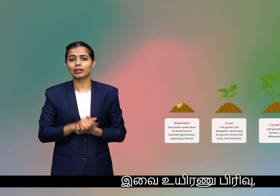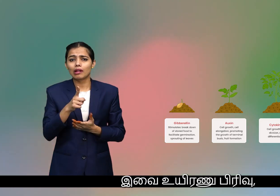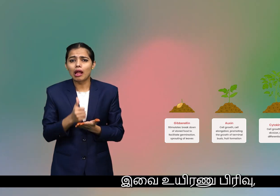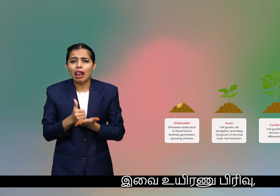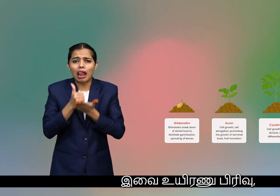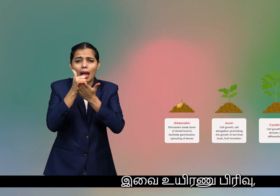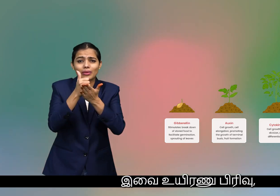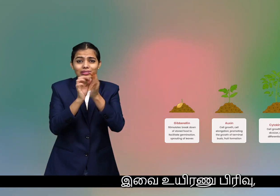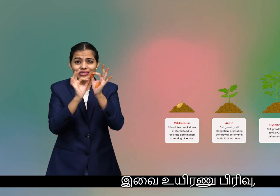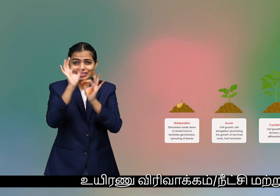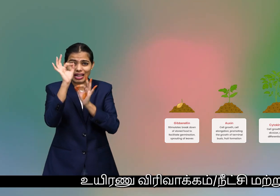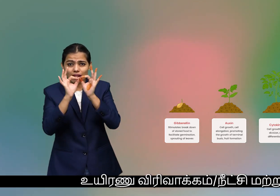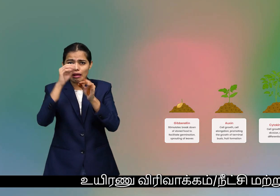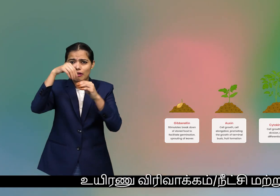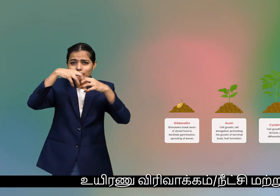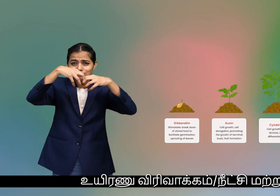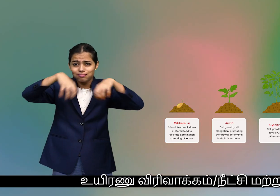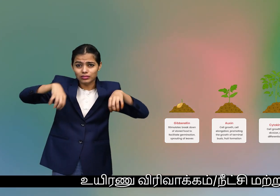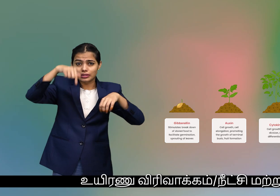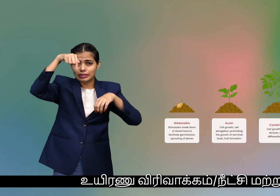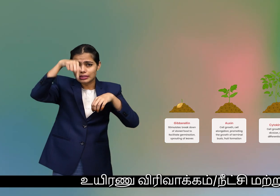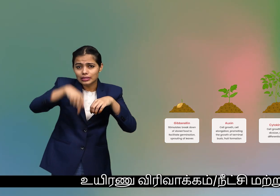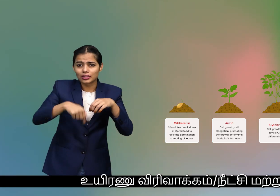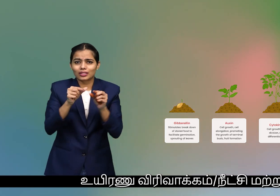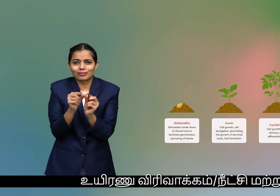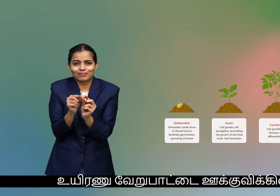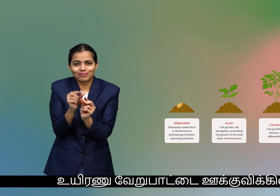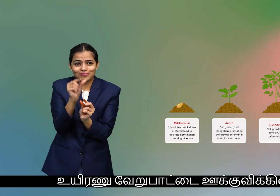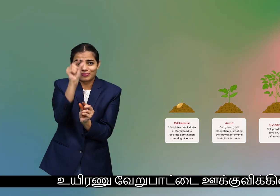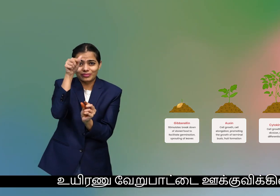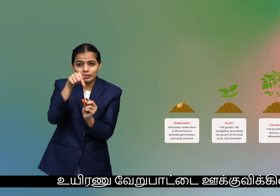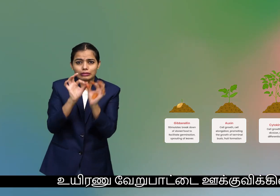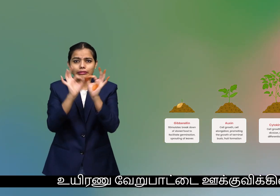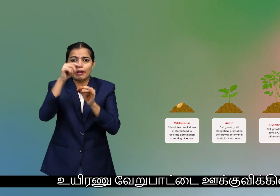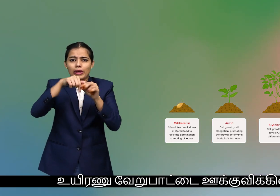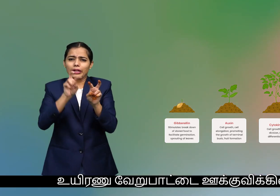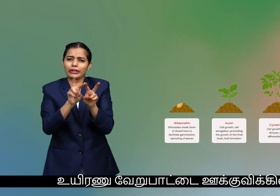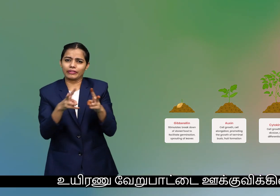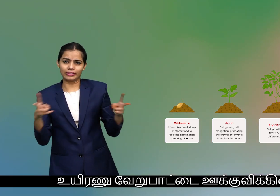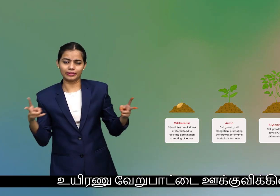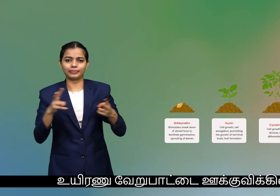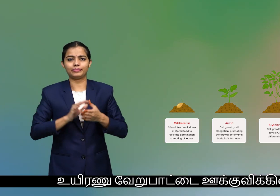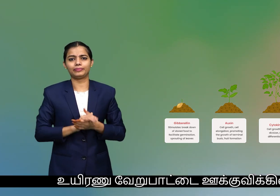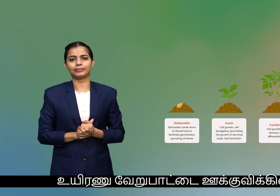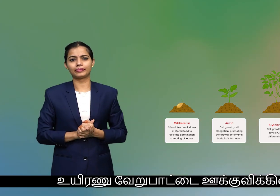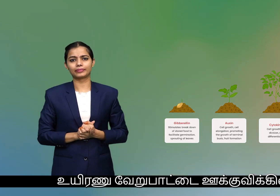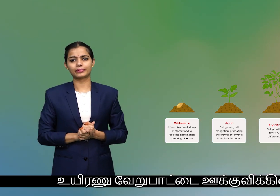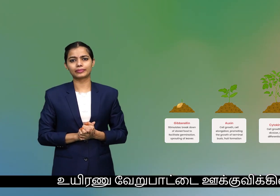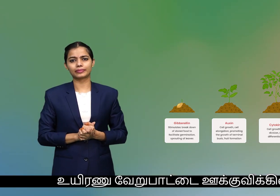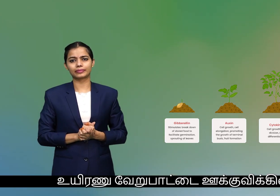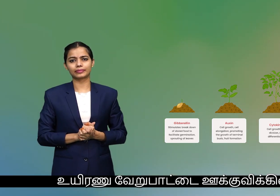இவை உயிரணு பிரிவு, உயிரணு விரிவாக்கம், நீட்சி மற்றும் உயிரணு வேறுபாட்டை ஊக்குவிக்கின்றன.